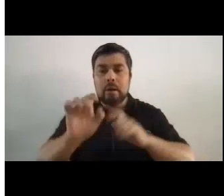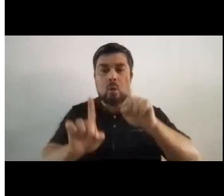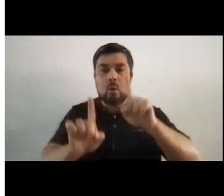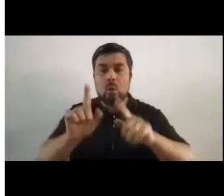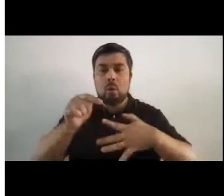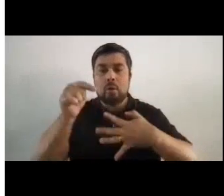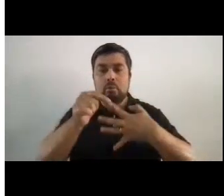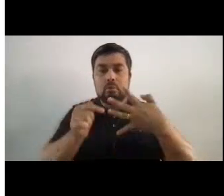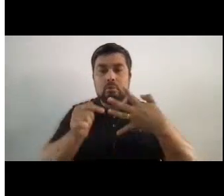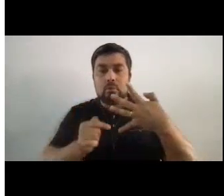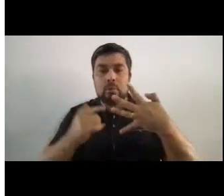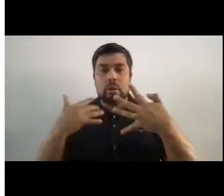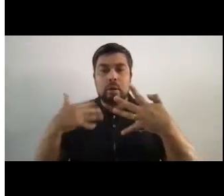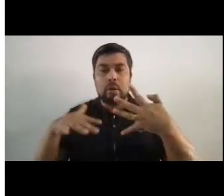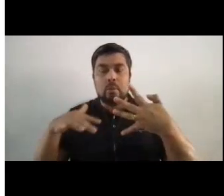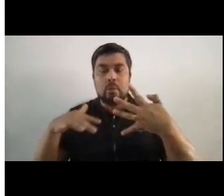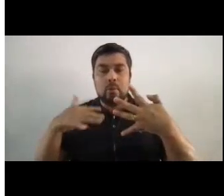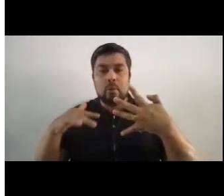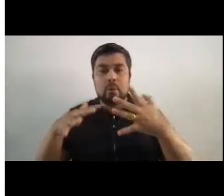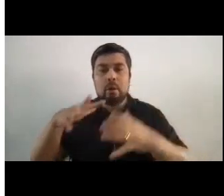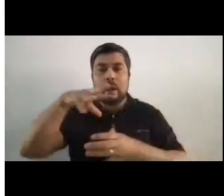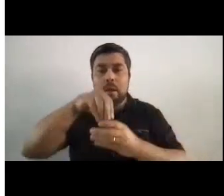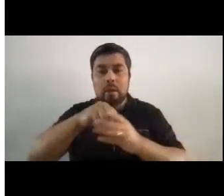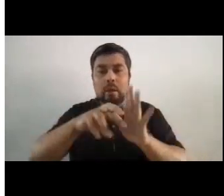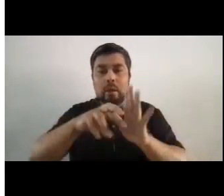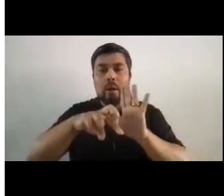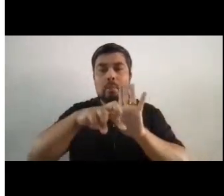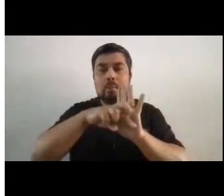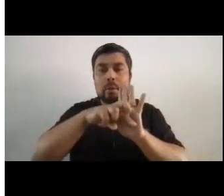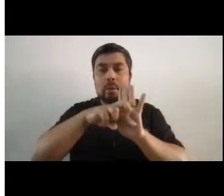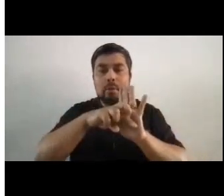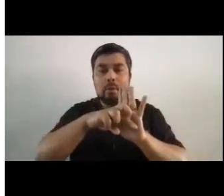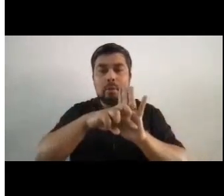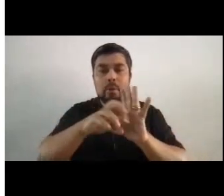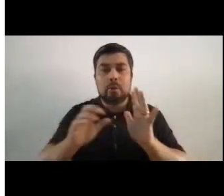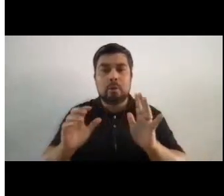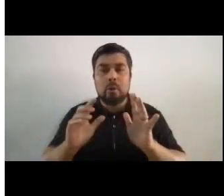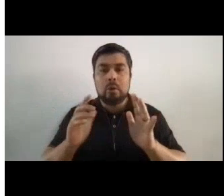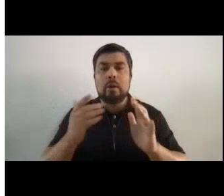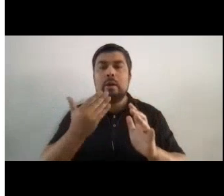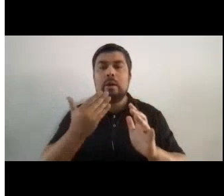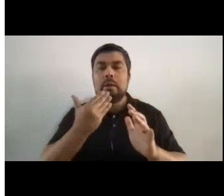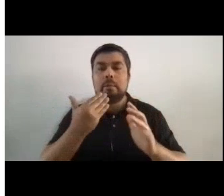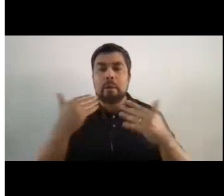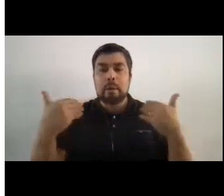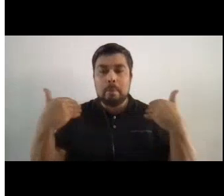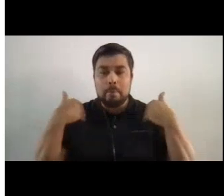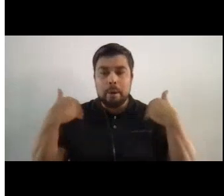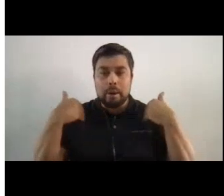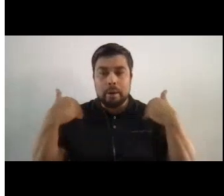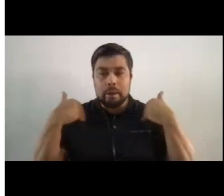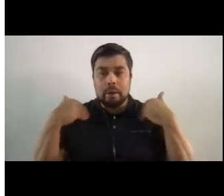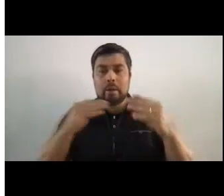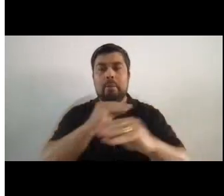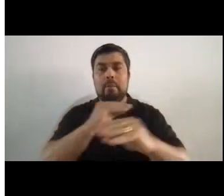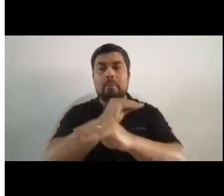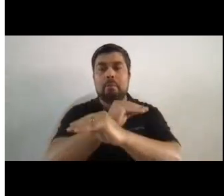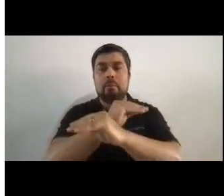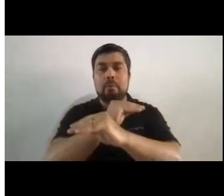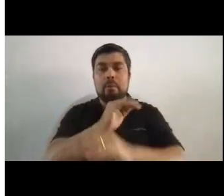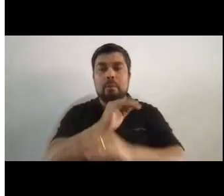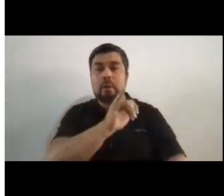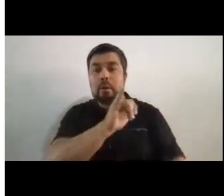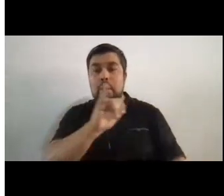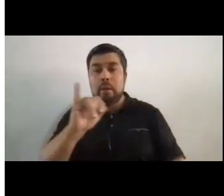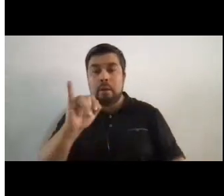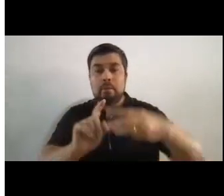de los principios y prácticas de la pedagogía sorda, para finalizar con algunas reflexiones sobre avances